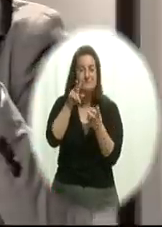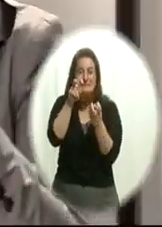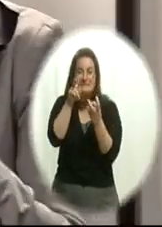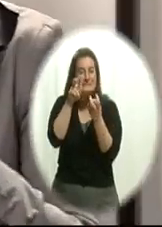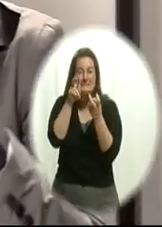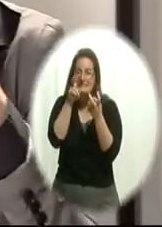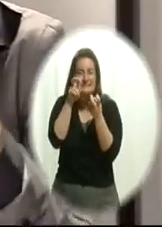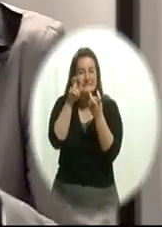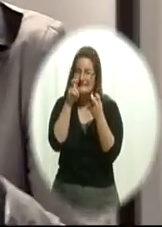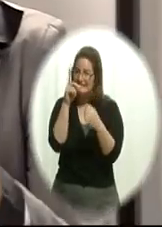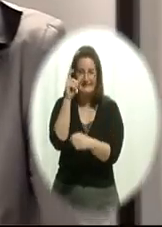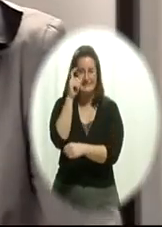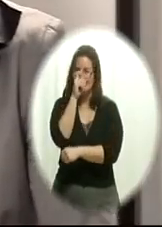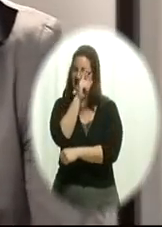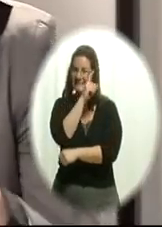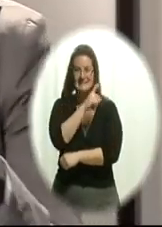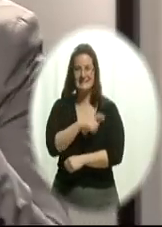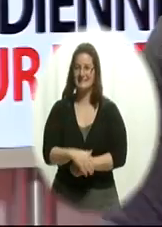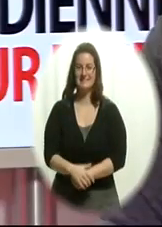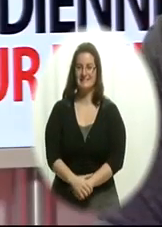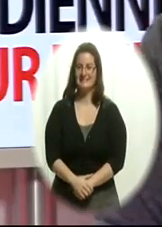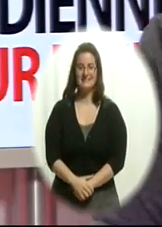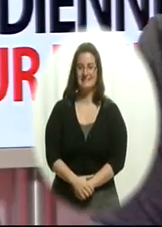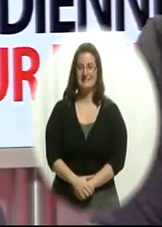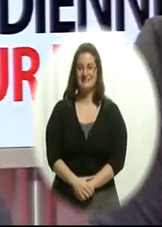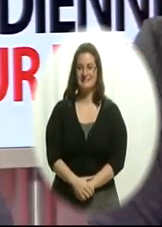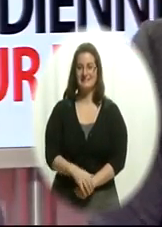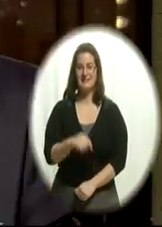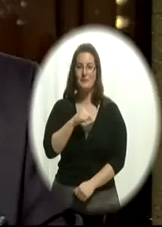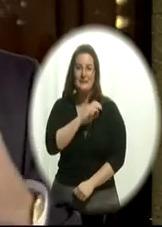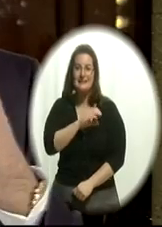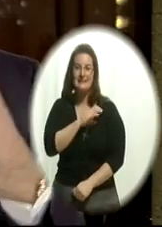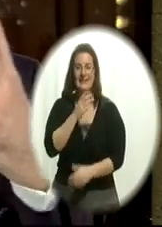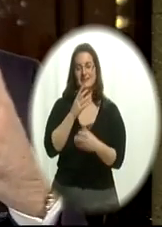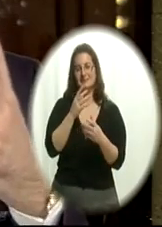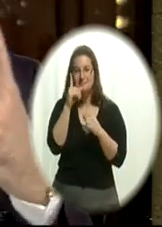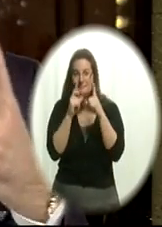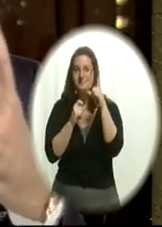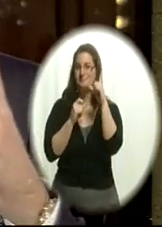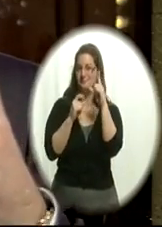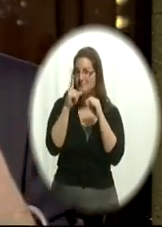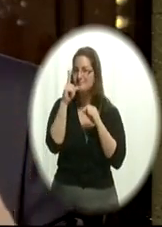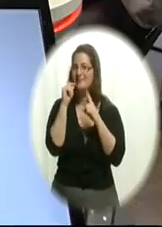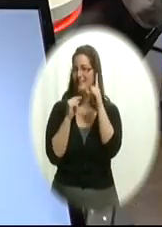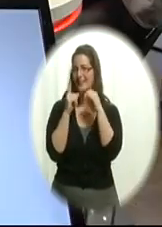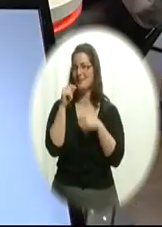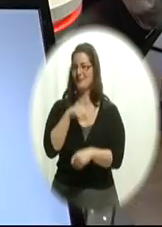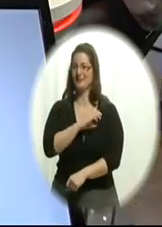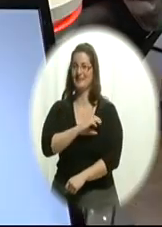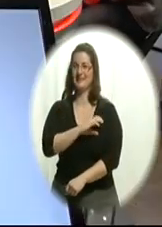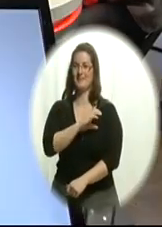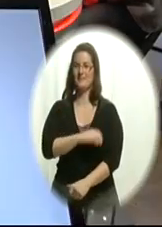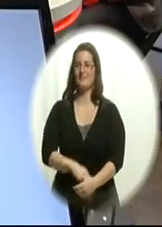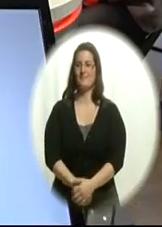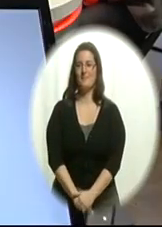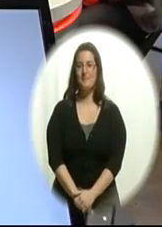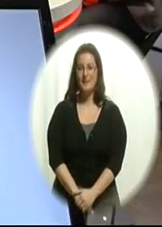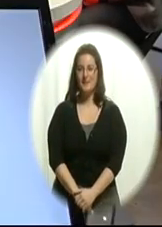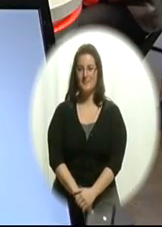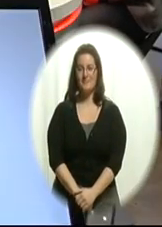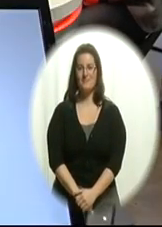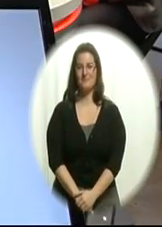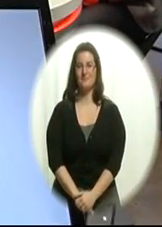Il faut parler. Là, faut parler un peu comme un poisson, vous voyez. D'accord. En donc bien, pas, je n'ai pas assez articulé. Il faut vraiment